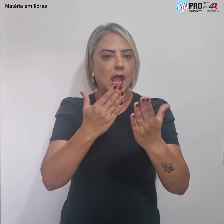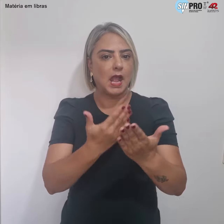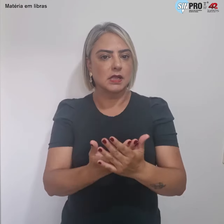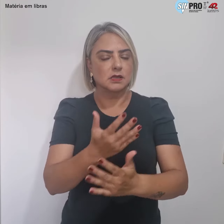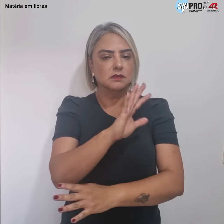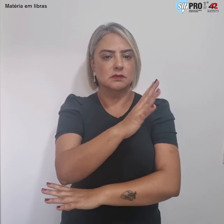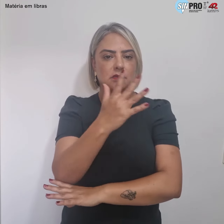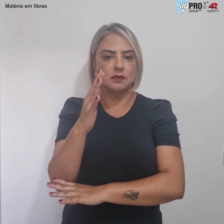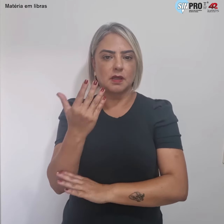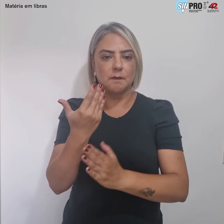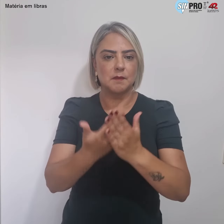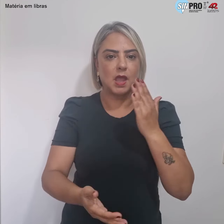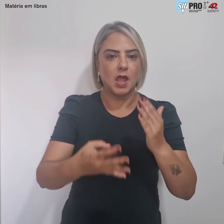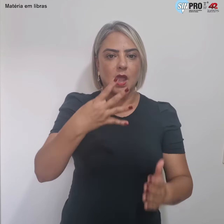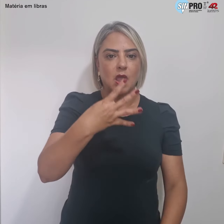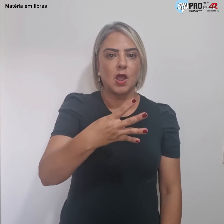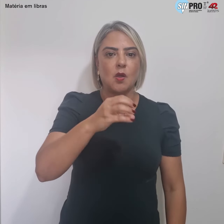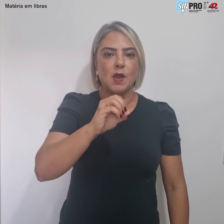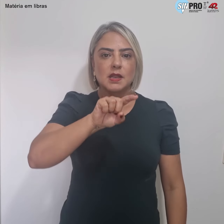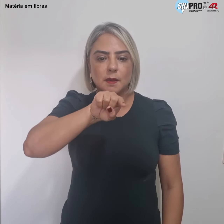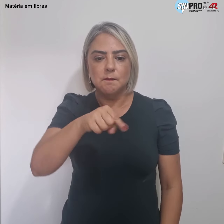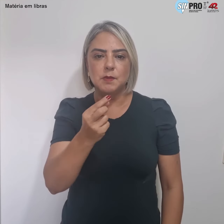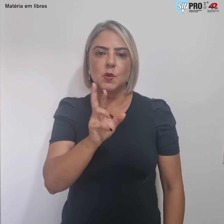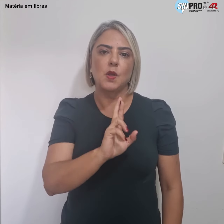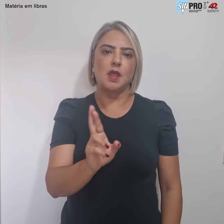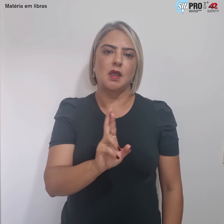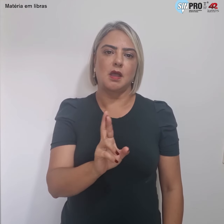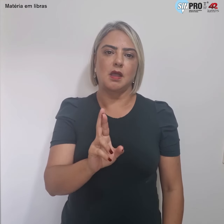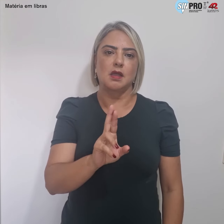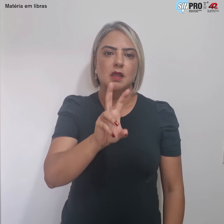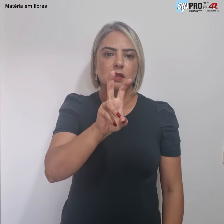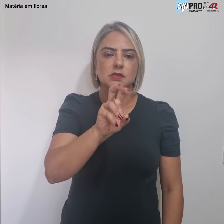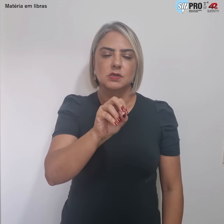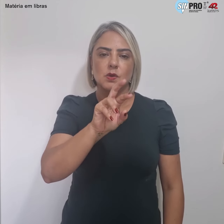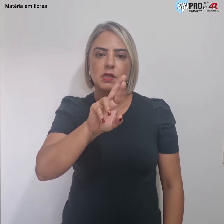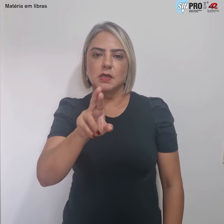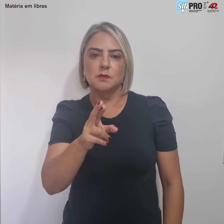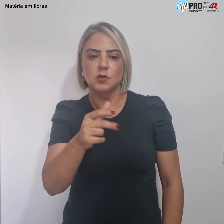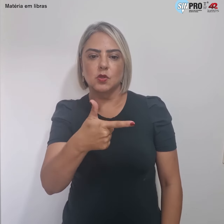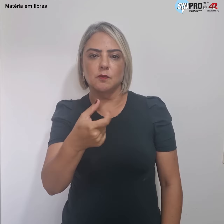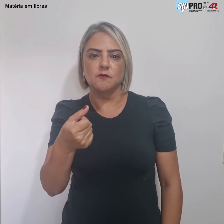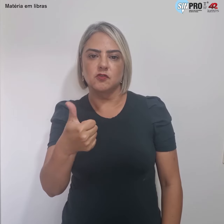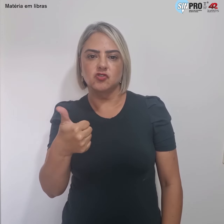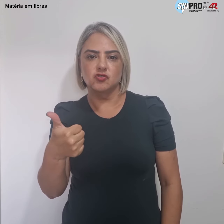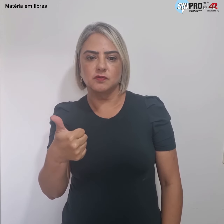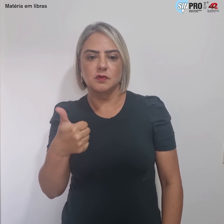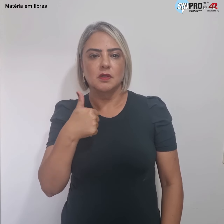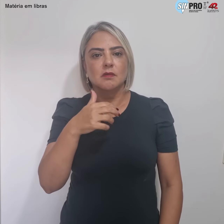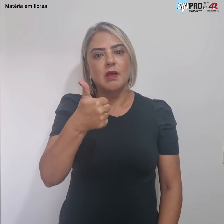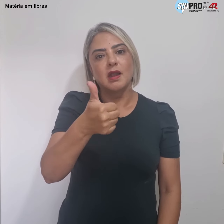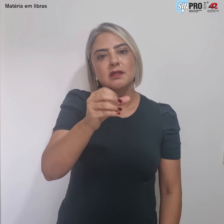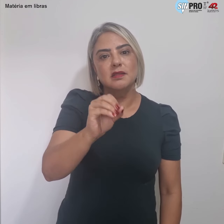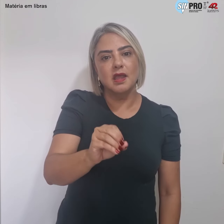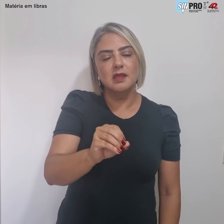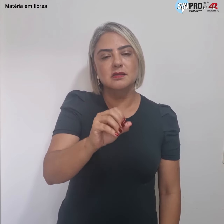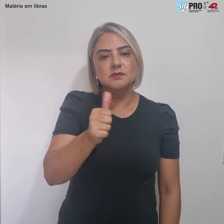da natureza perderá R$ 40 mil, de R$ 50 mil em 2021 para R$ 10 mil em